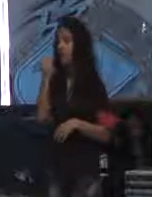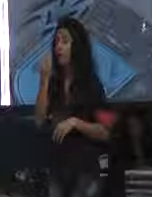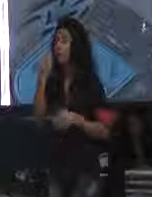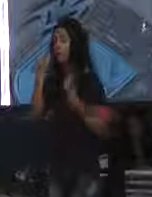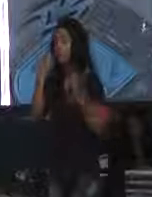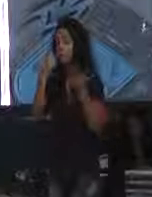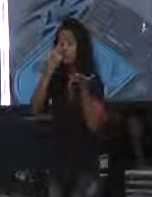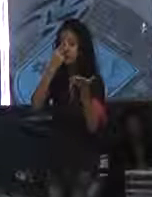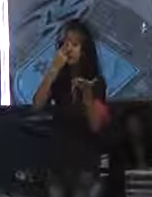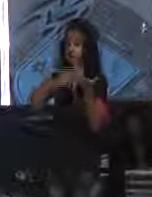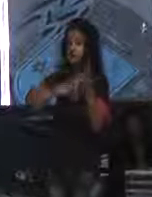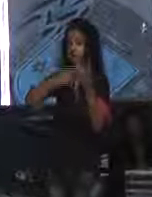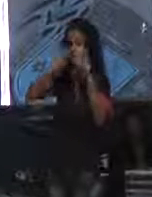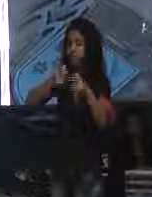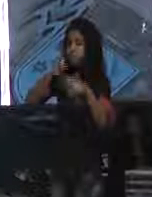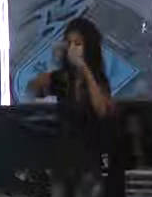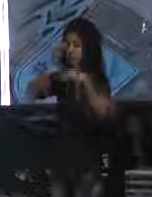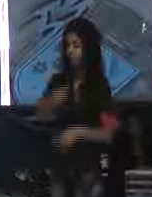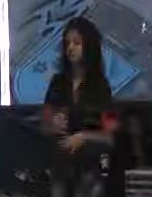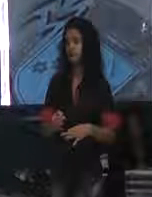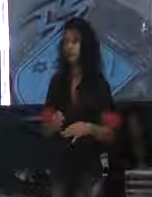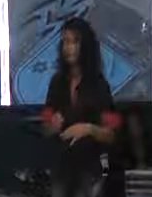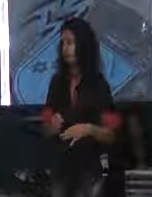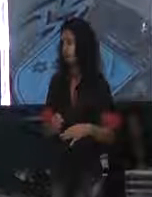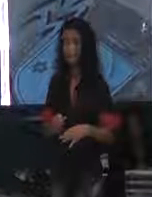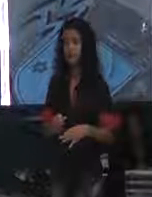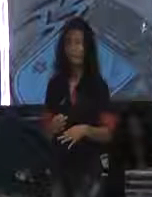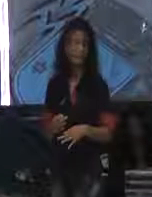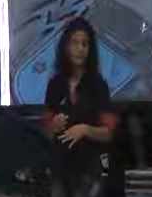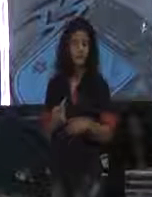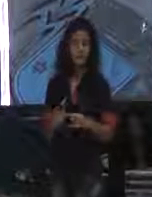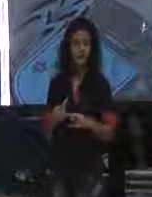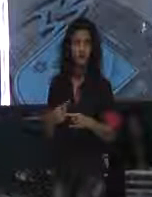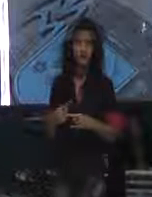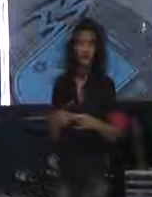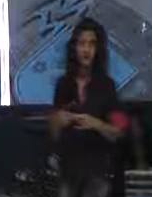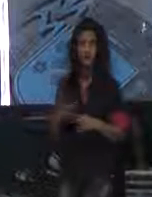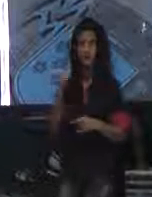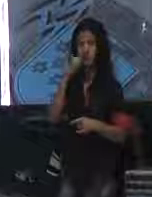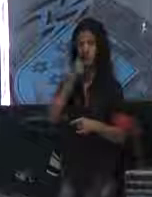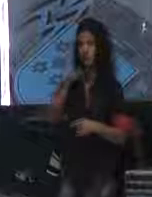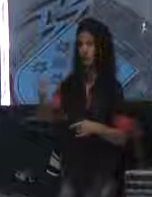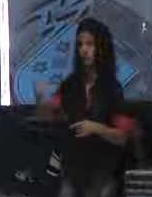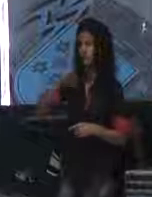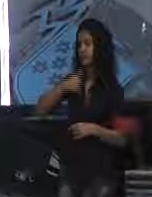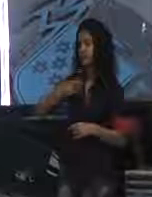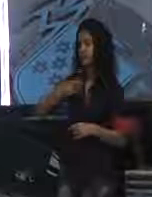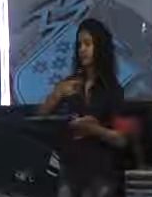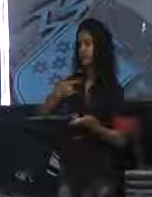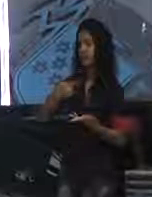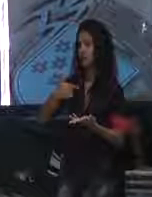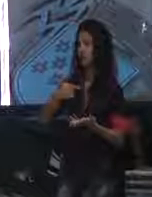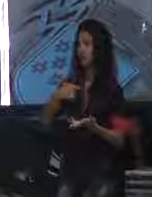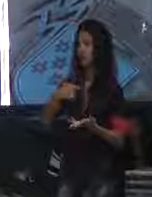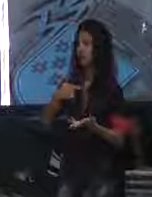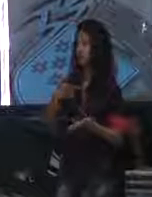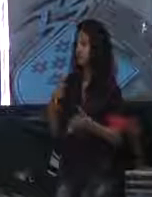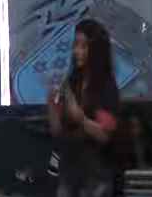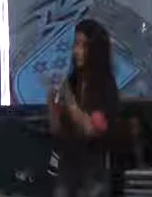o que seria o local correto do atendimento? Porque pelo por essa situação que eu acho que é muito certo,